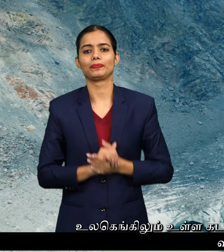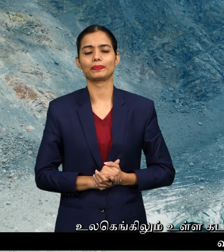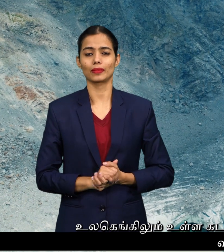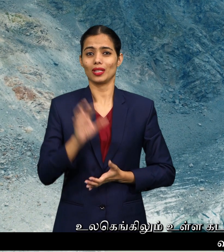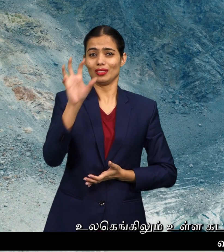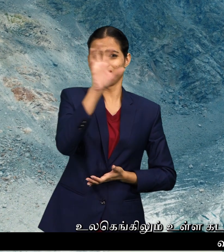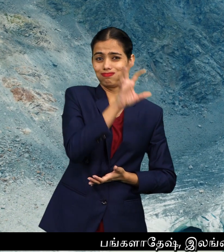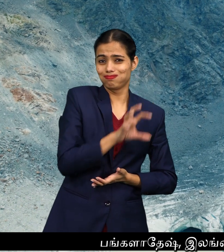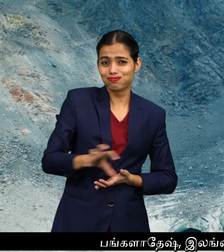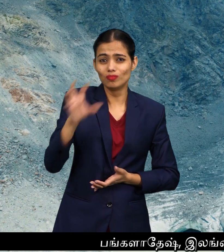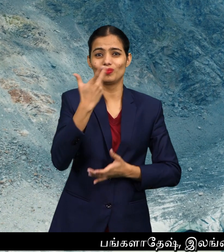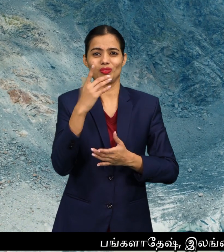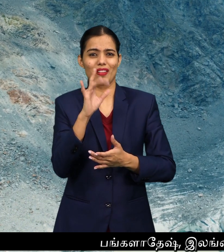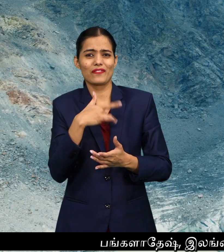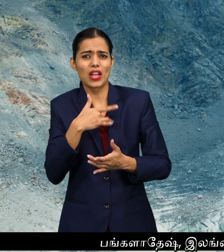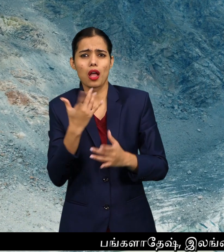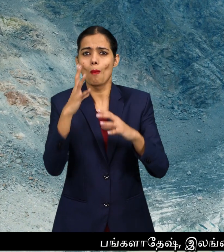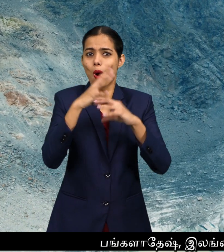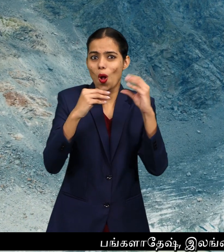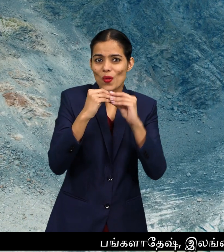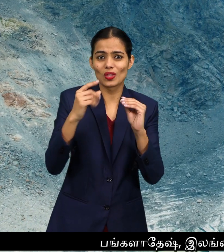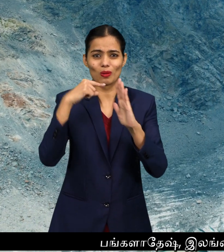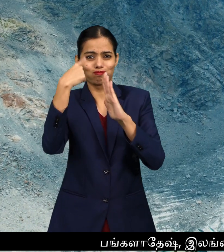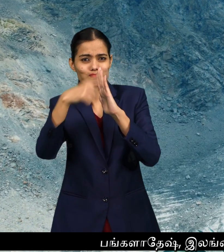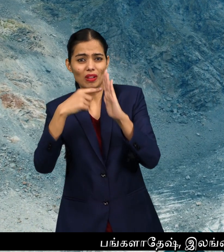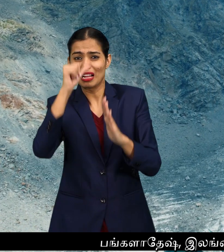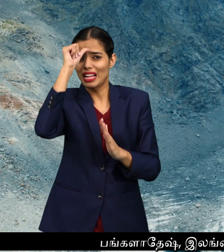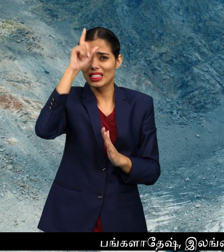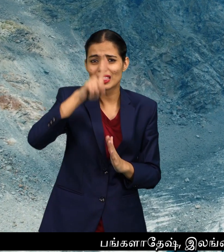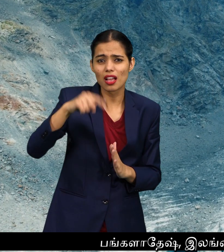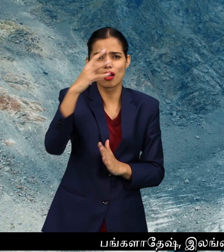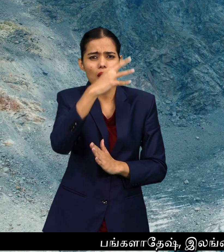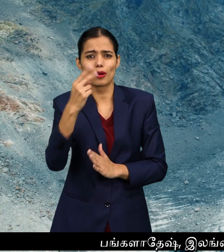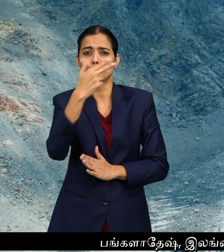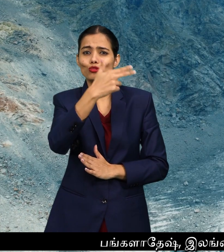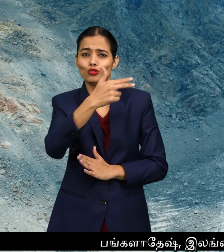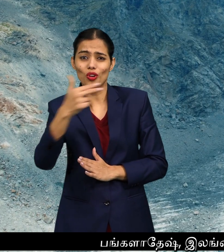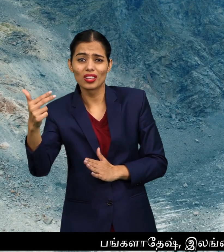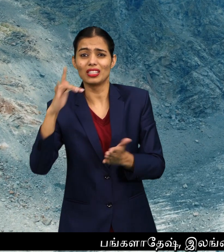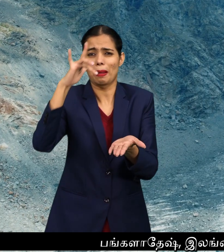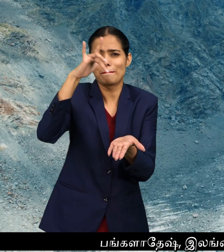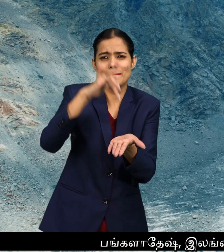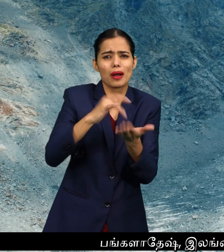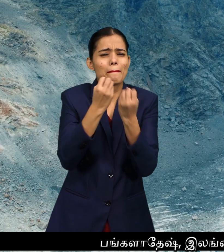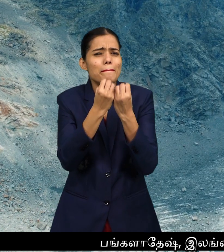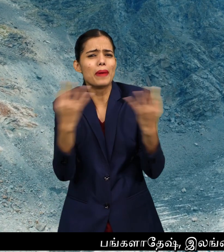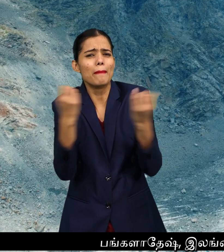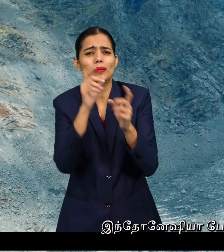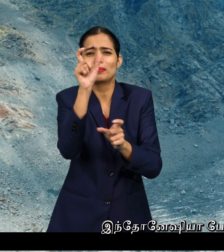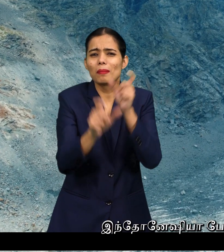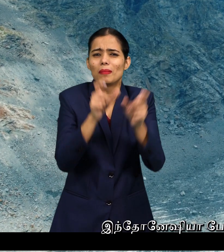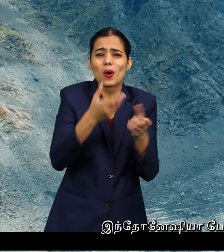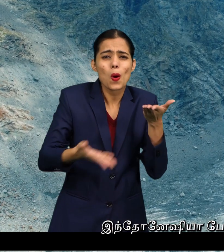மூழ்குவதற்கு வழிவகுத்தது. பங்களாதேஷ், இலங்கை, மொரிஷியஸ், இந்தியா